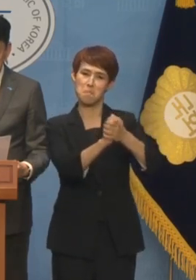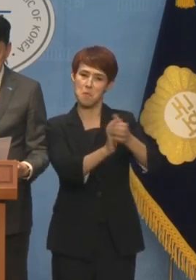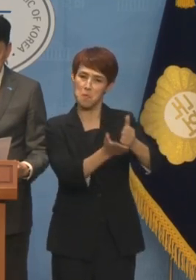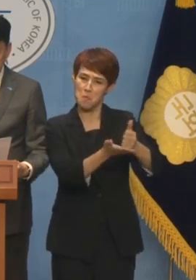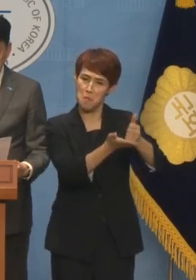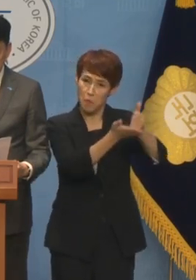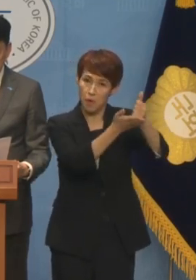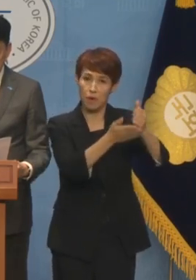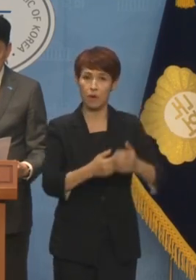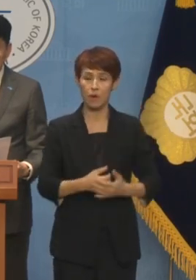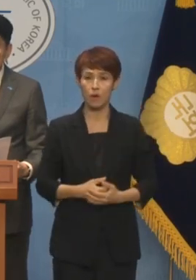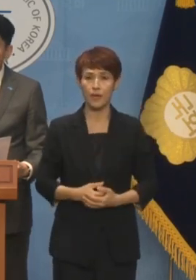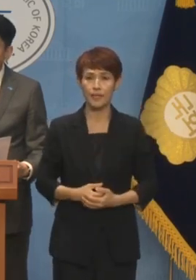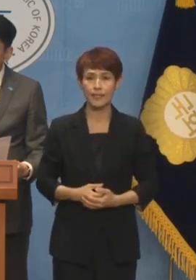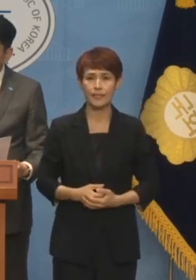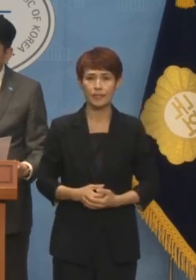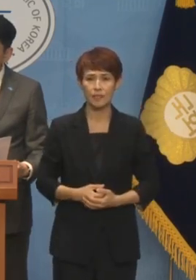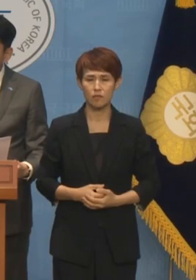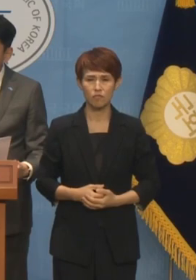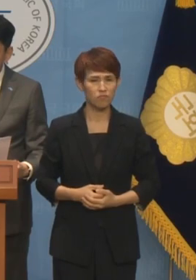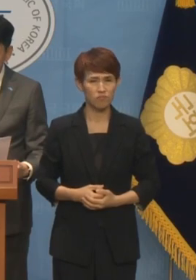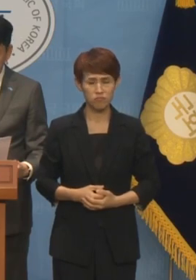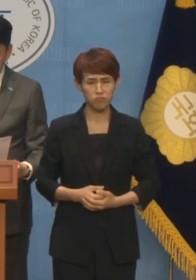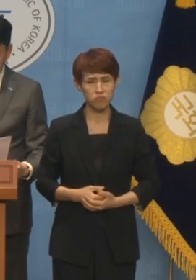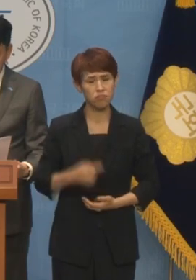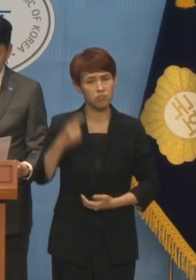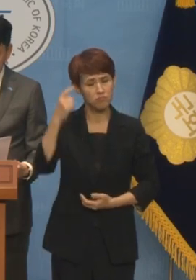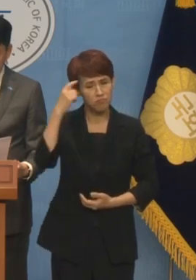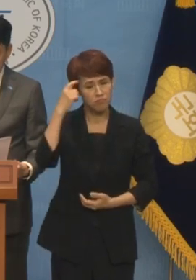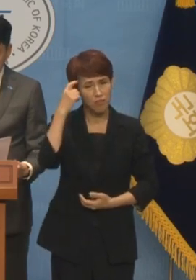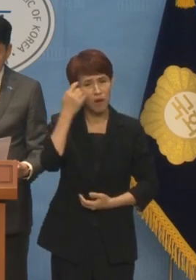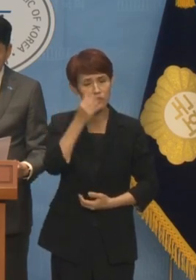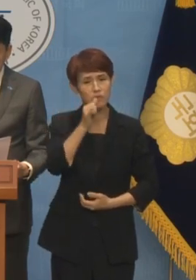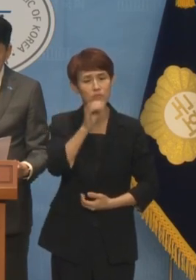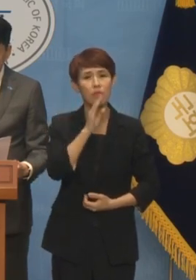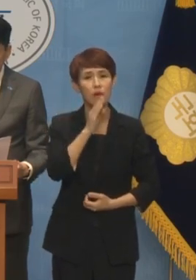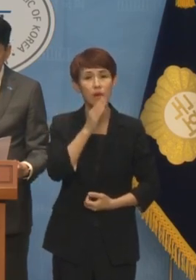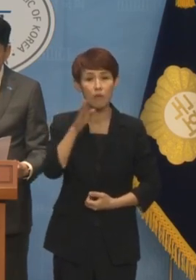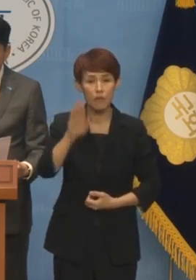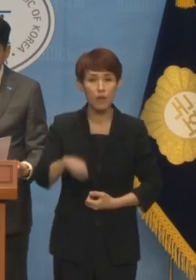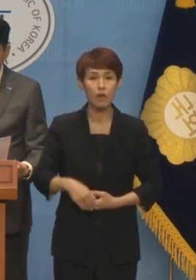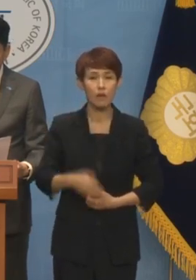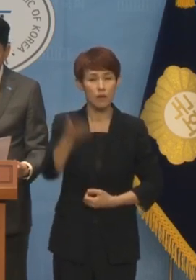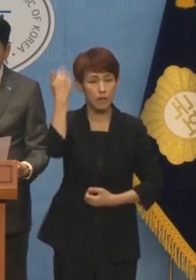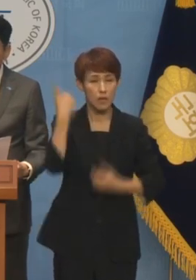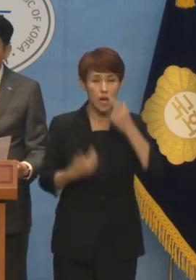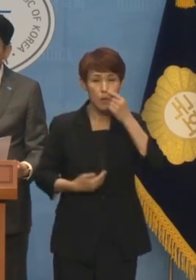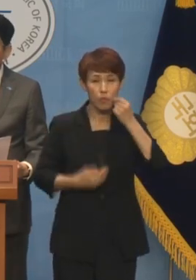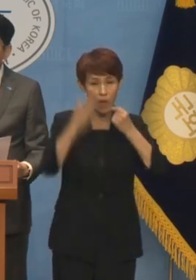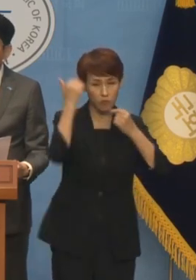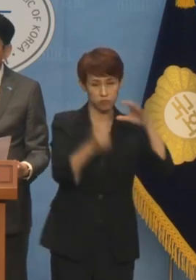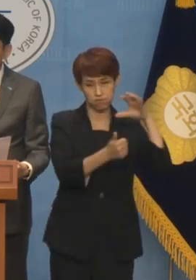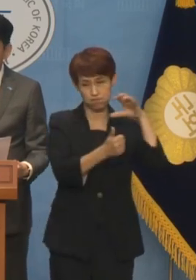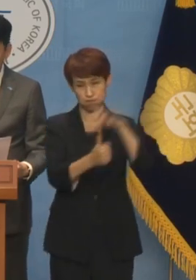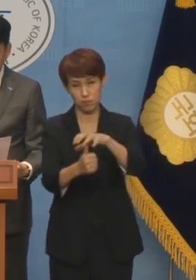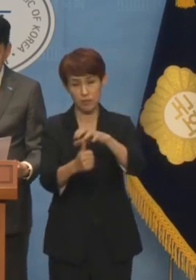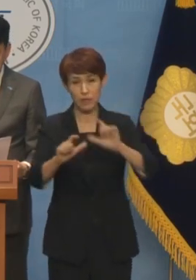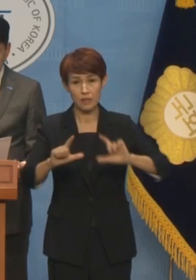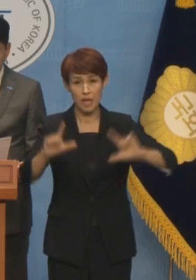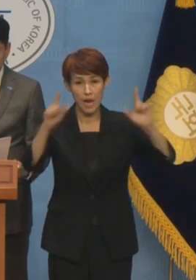세웠었습니다. 그렇게 생각할 수도 있습니다. 그래도 일제강점기가 끝장난 날을